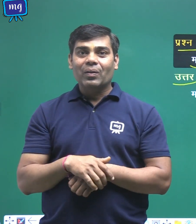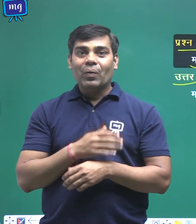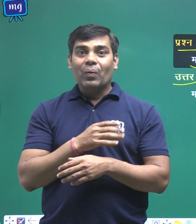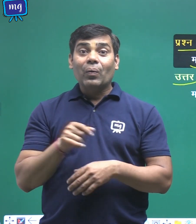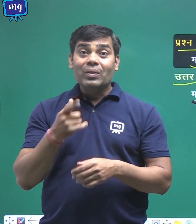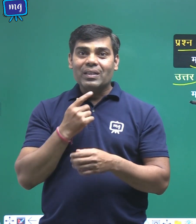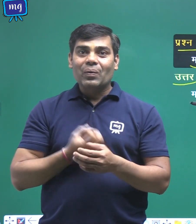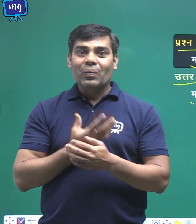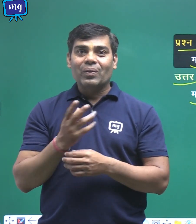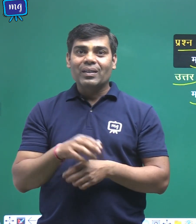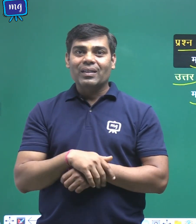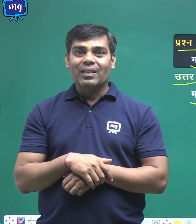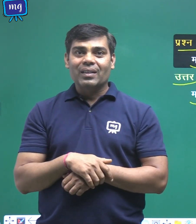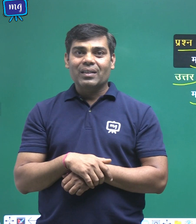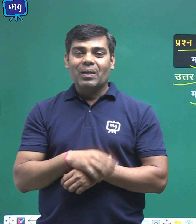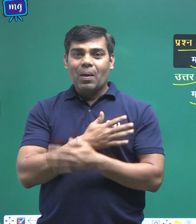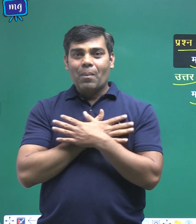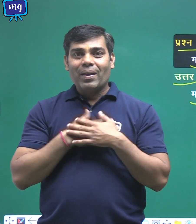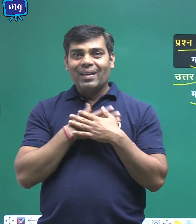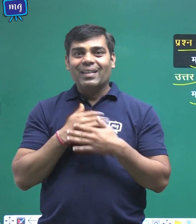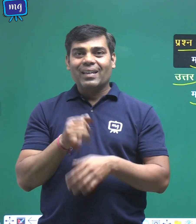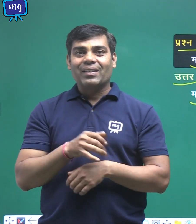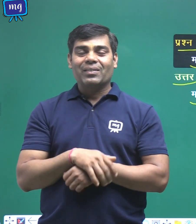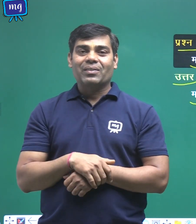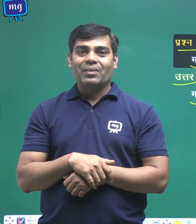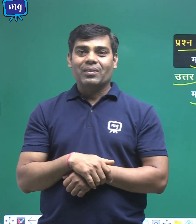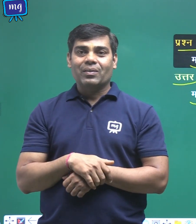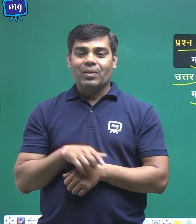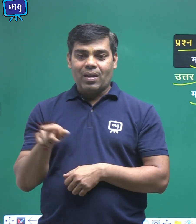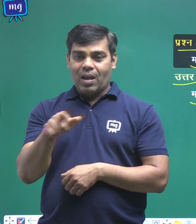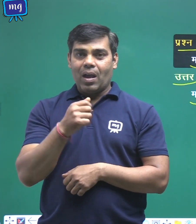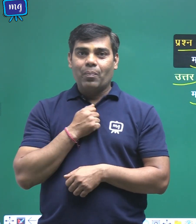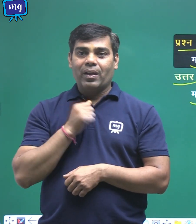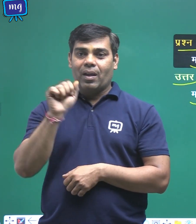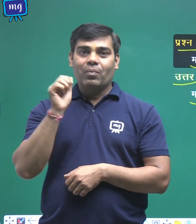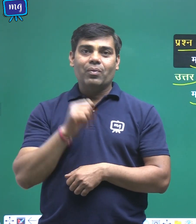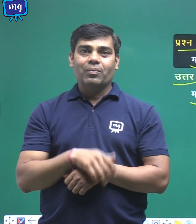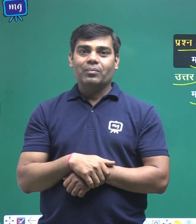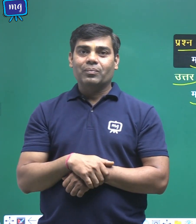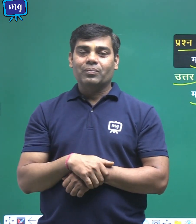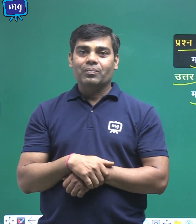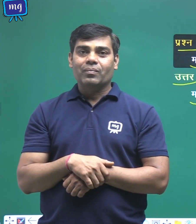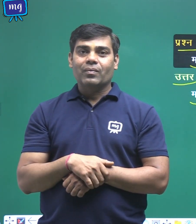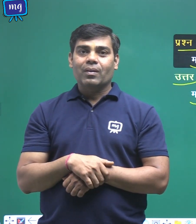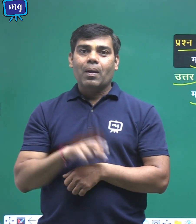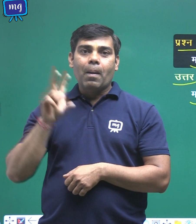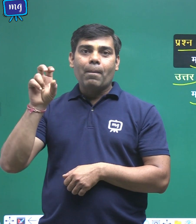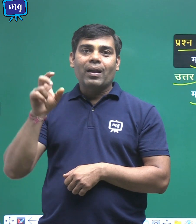उत्सव मनाते हैं। हमने आपको पाठ के सार में